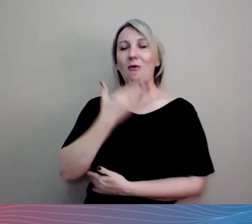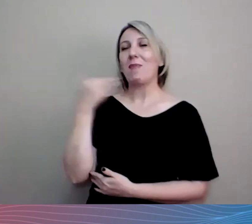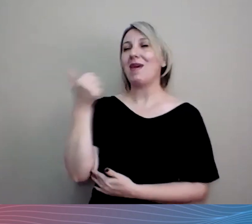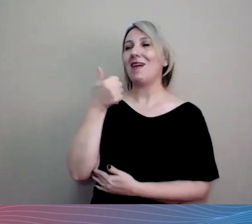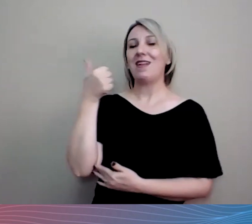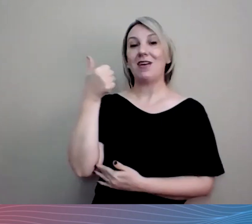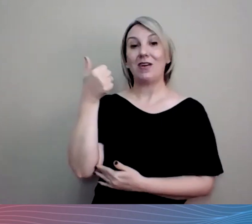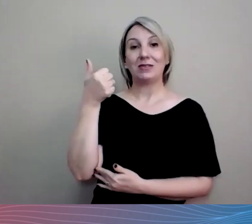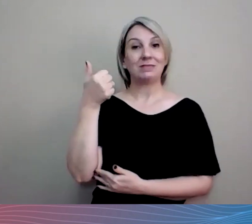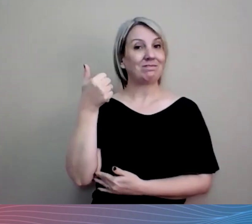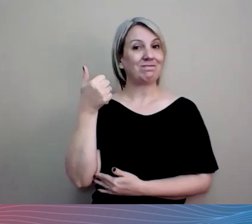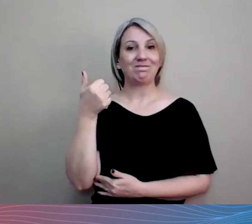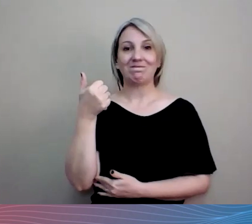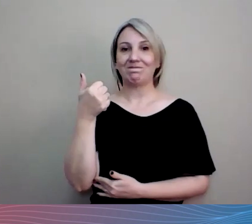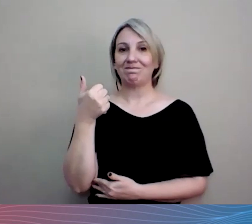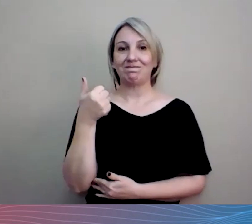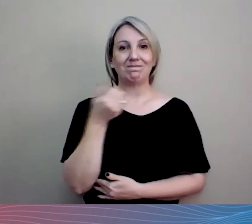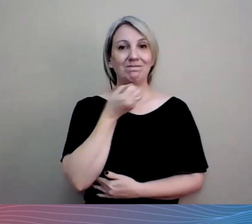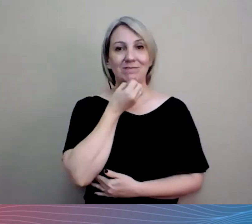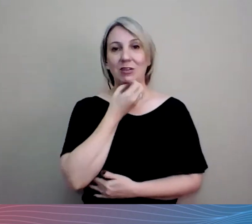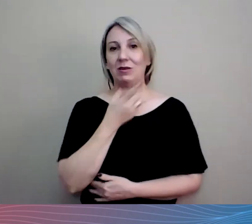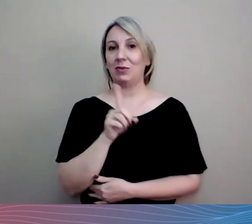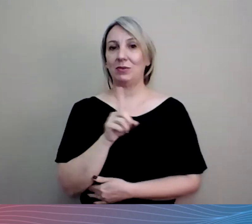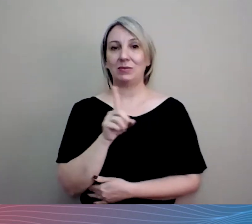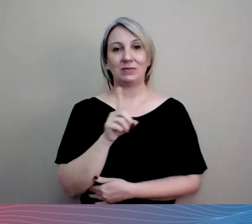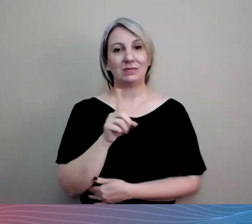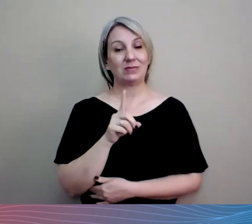Senhor, mantenha-se sempre humilde.